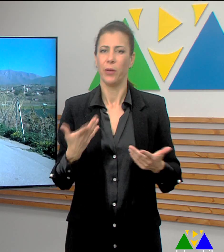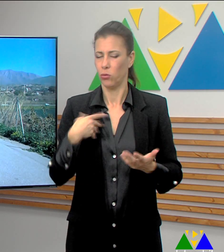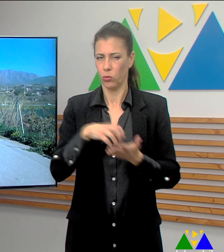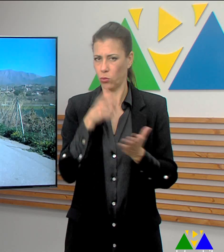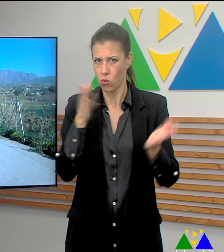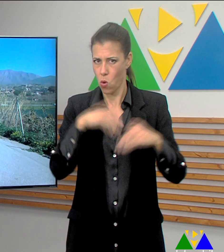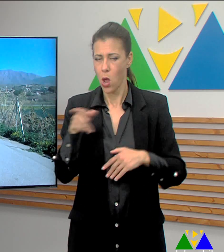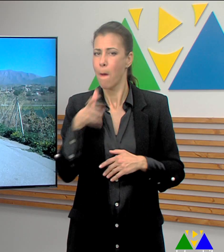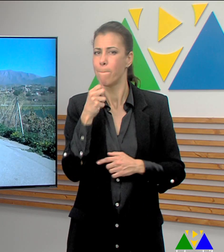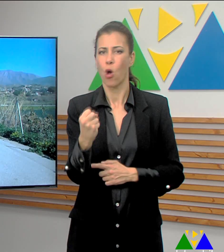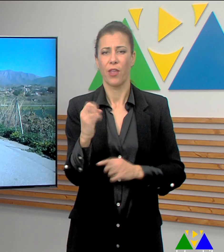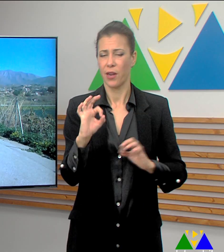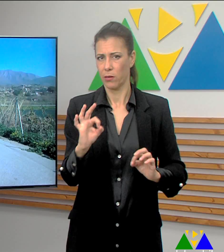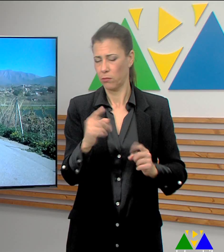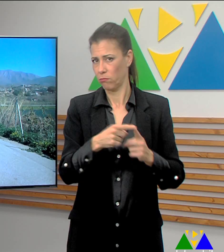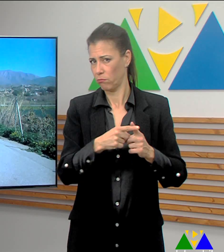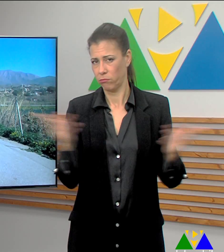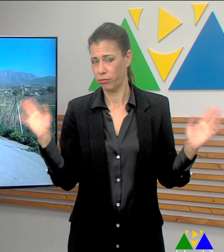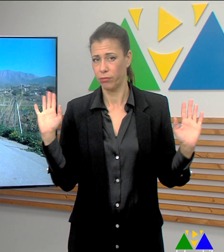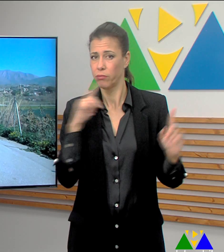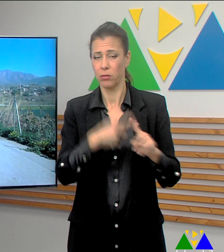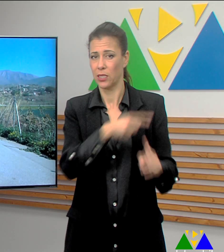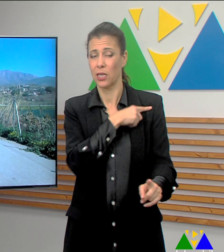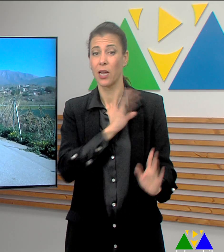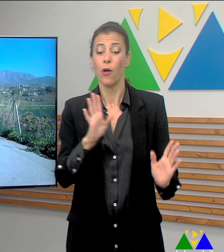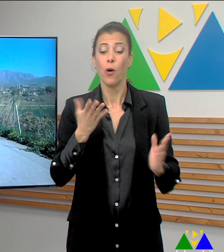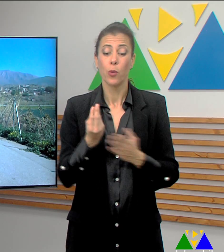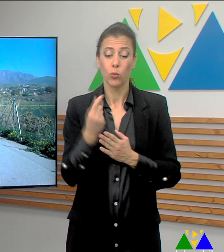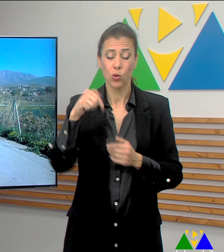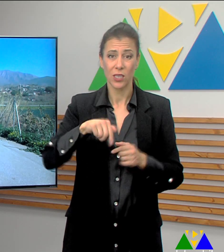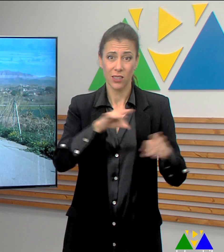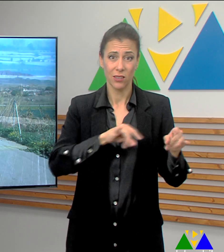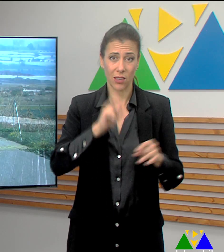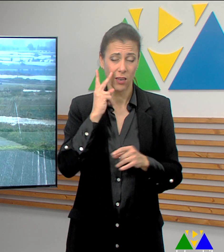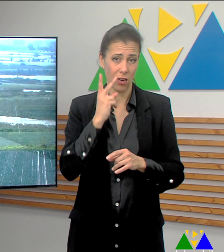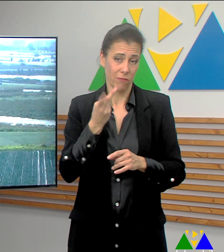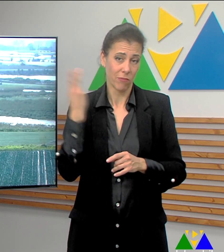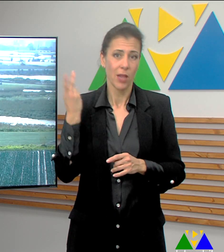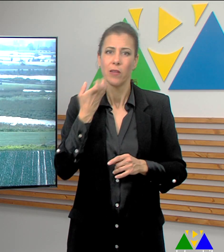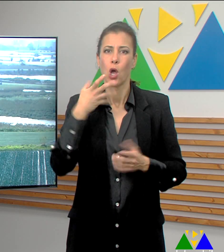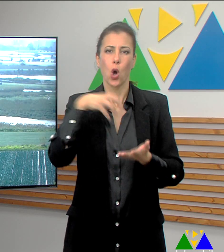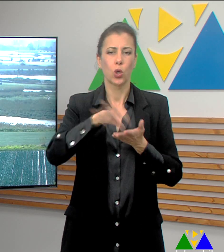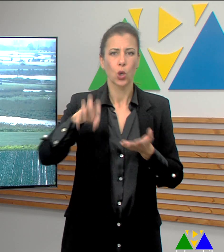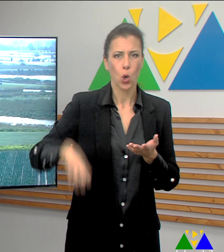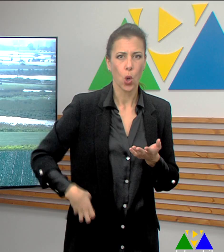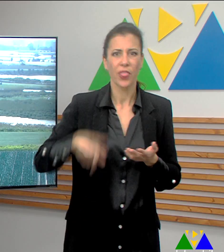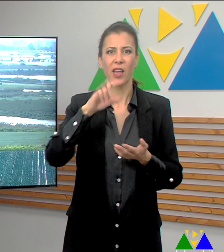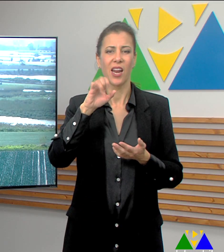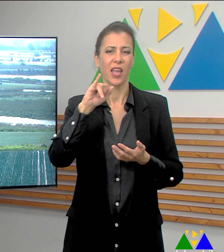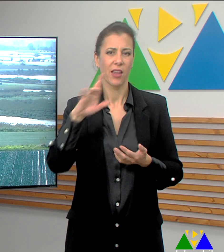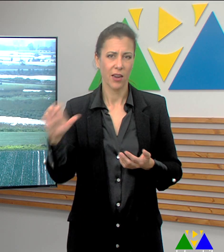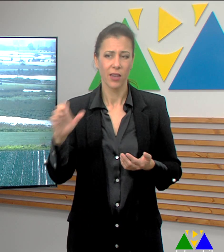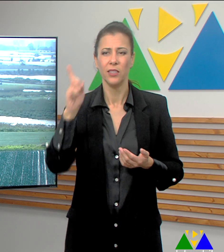indudablemente tuvieron un poder tremendo. Y gran parte de las tierras que estamos viendo hoy aquí, pues desde el Cortijo del Conde, el Deire,